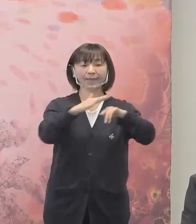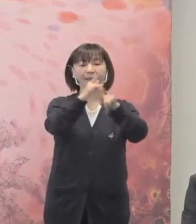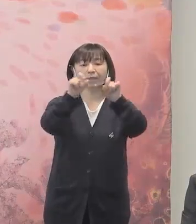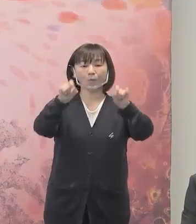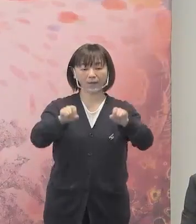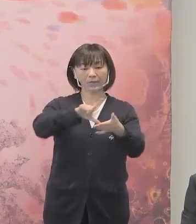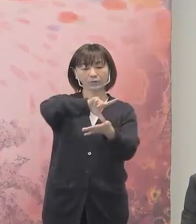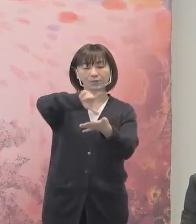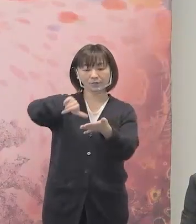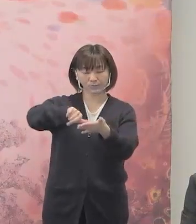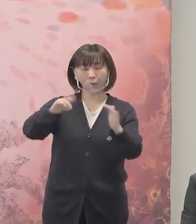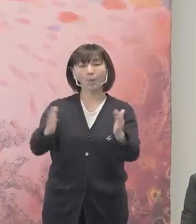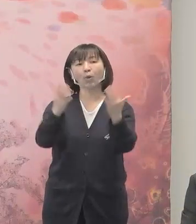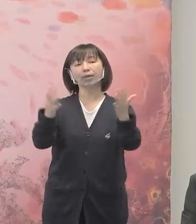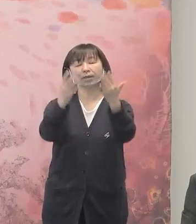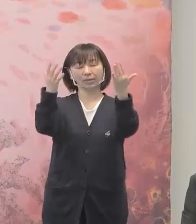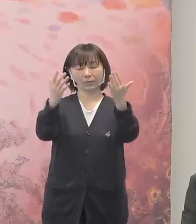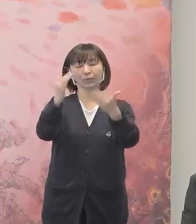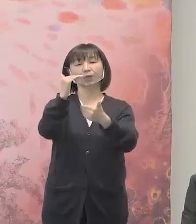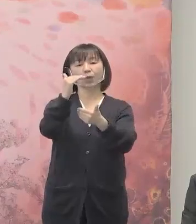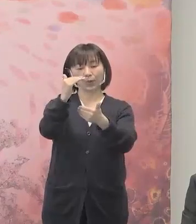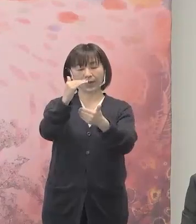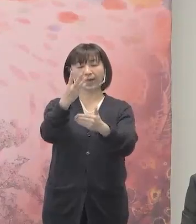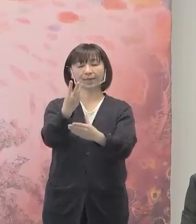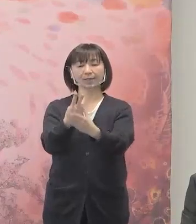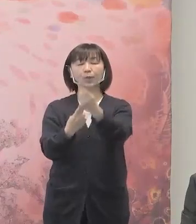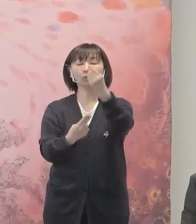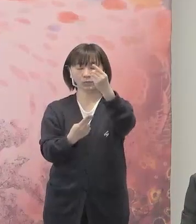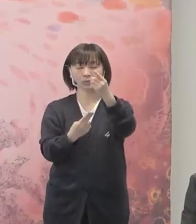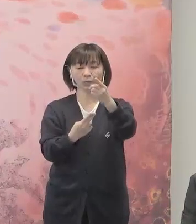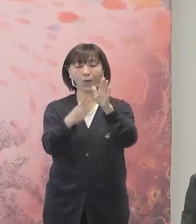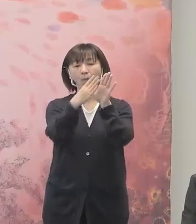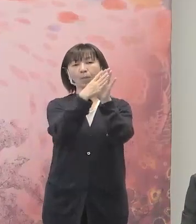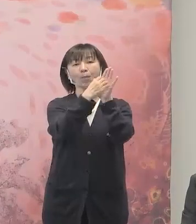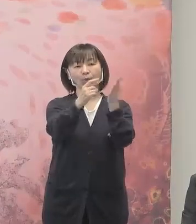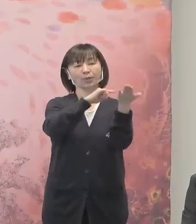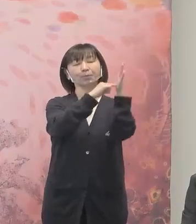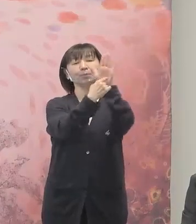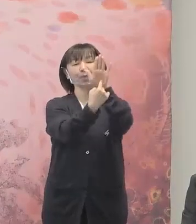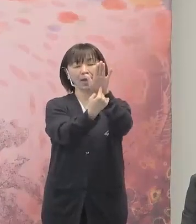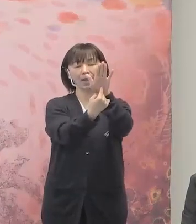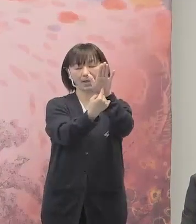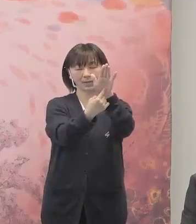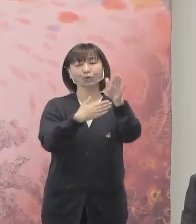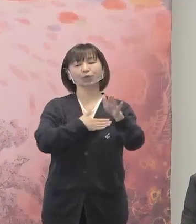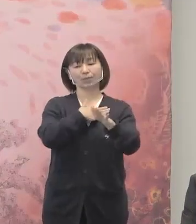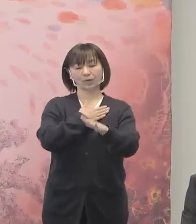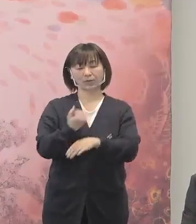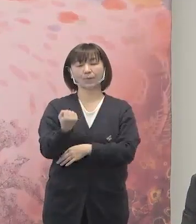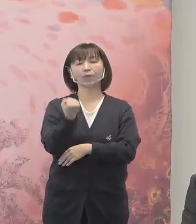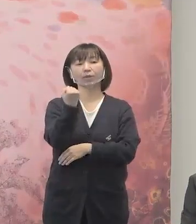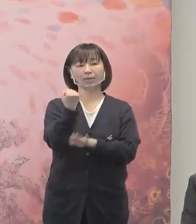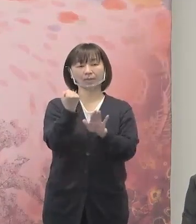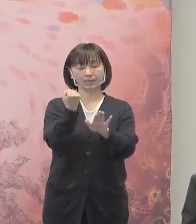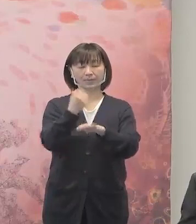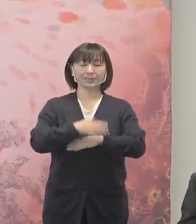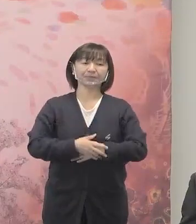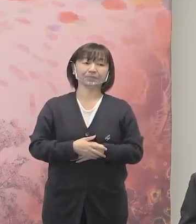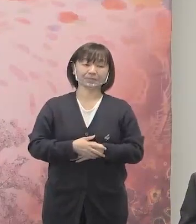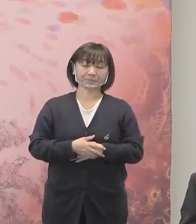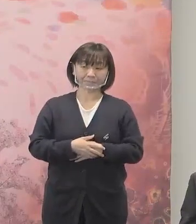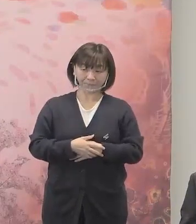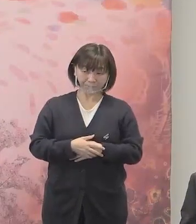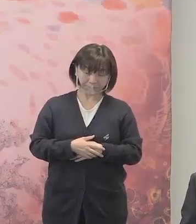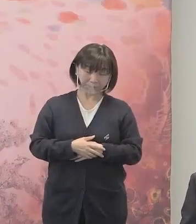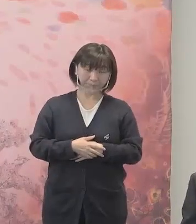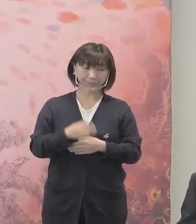地域を、盛り上げることで、一つの、モデルケースを示したいという意気込みはございます。 はい、分かりました。 そ